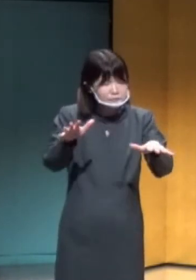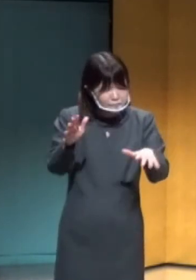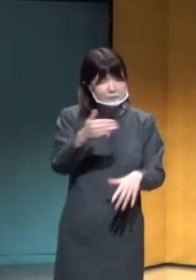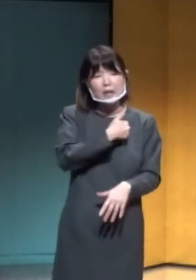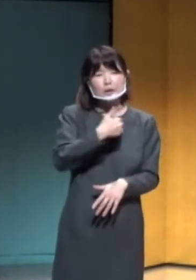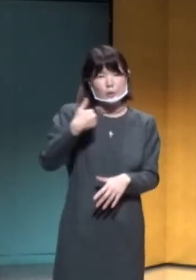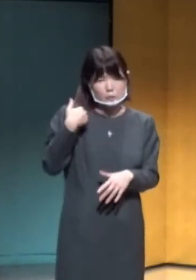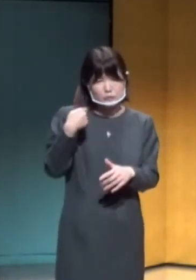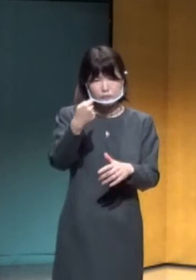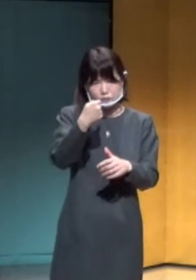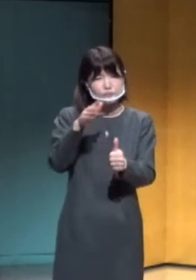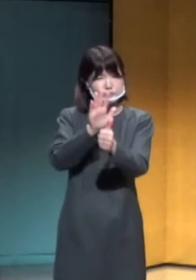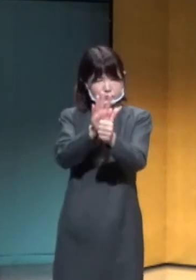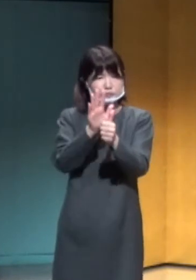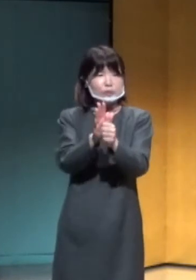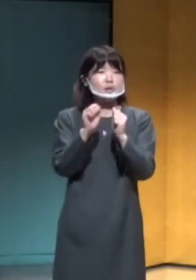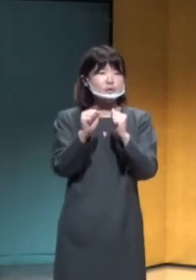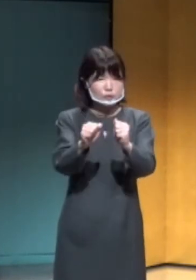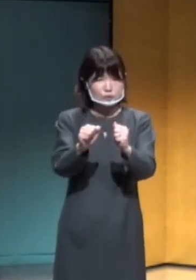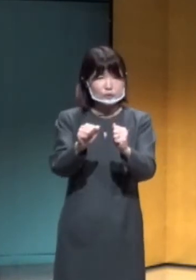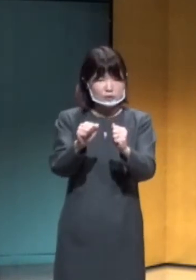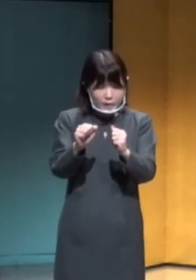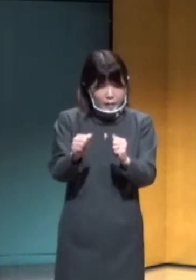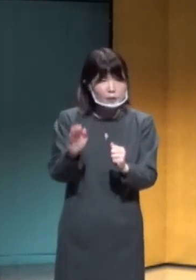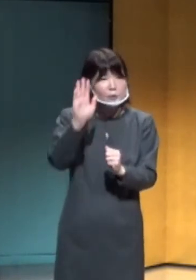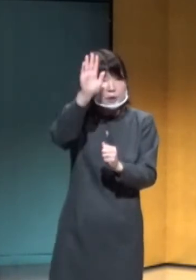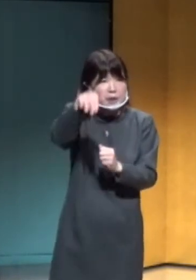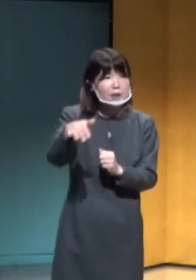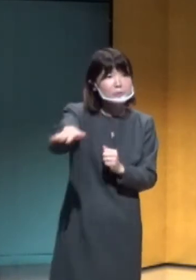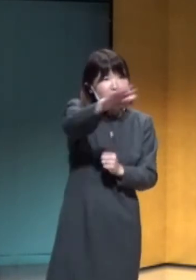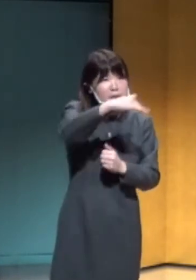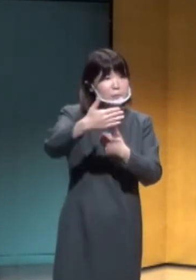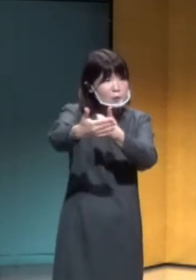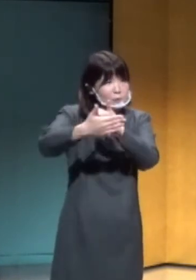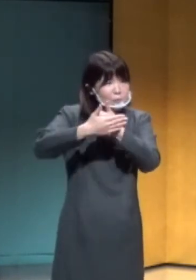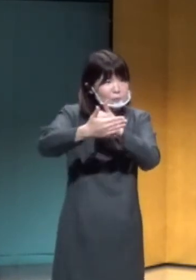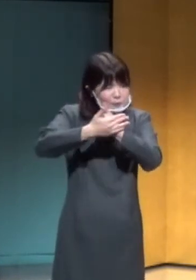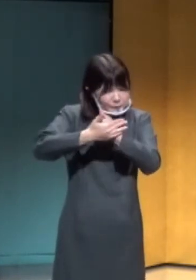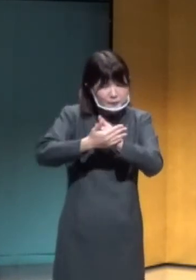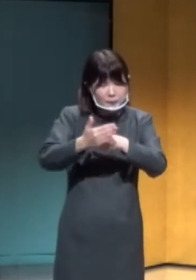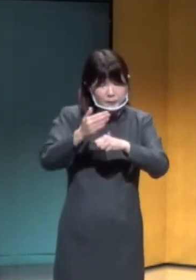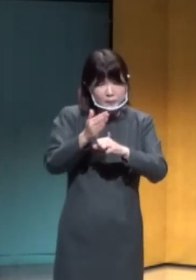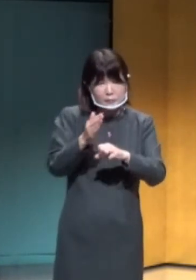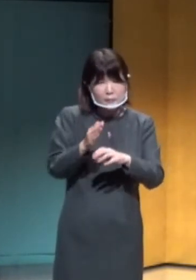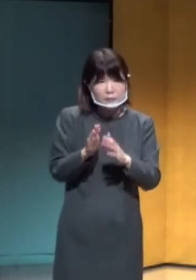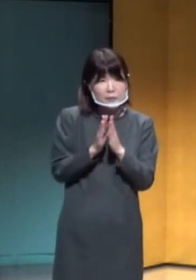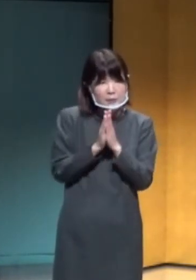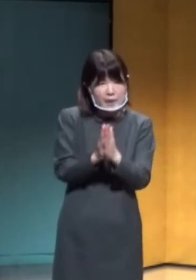管理、また市に対するご理解ご協力を心からお願い申し上げます。